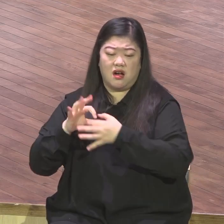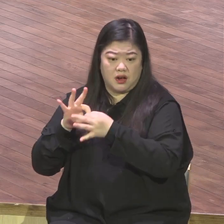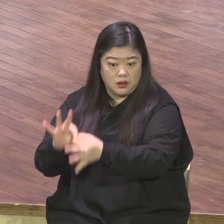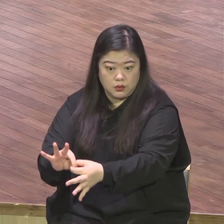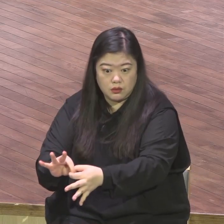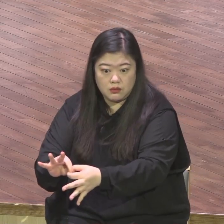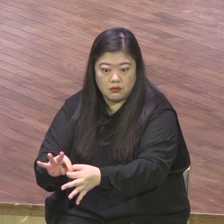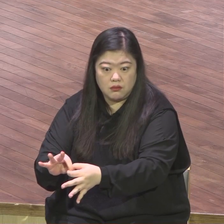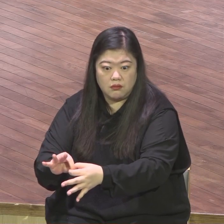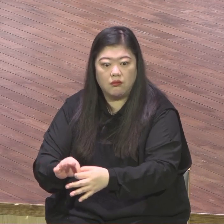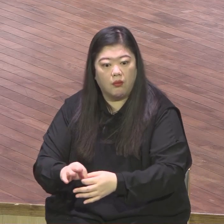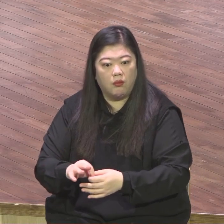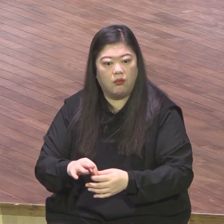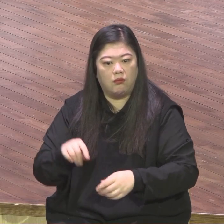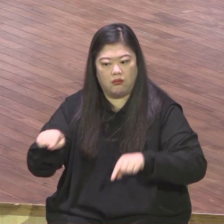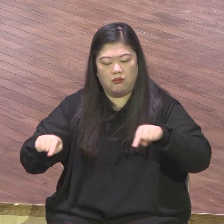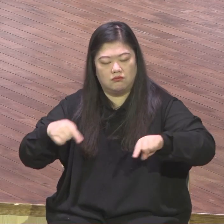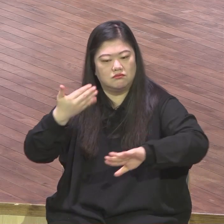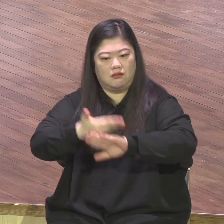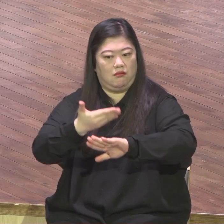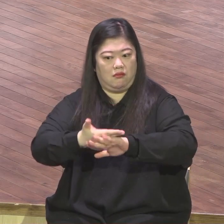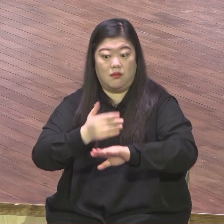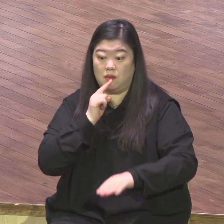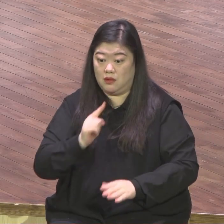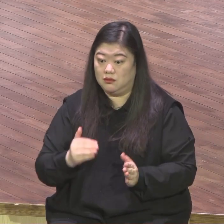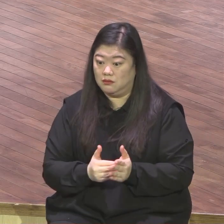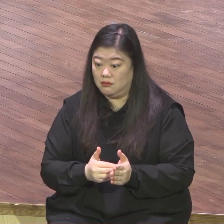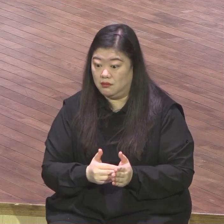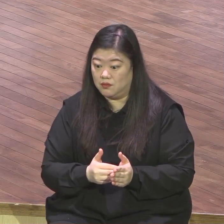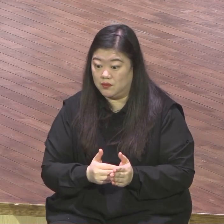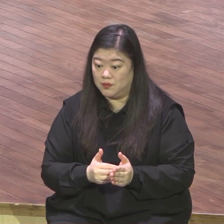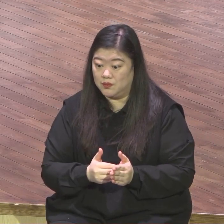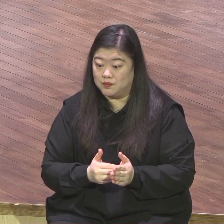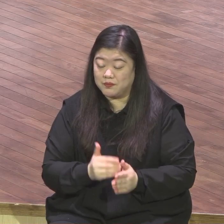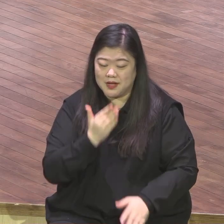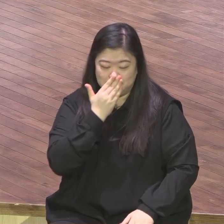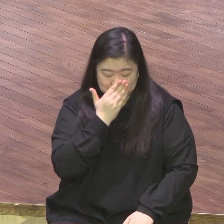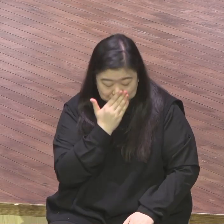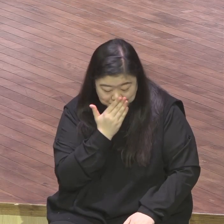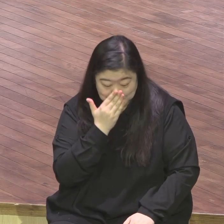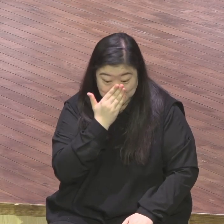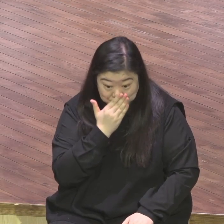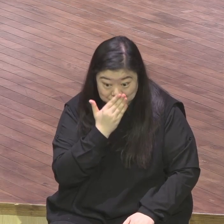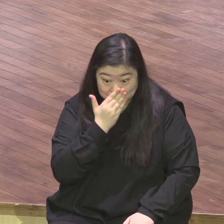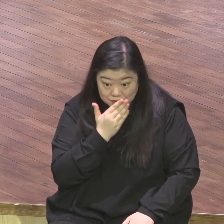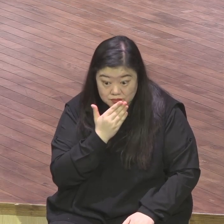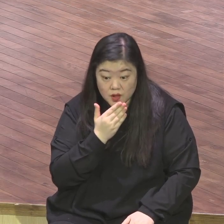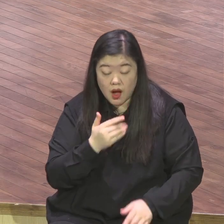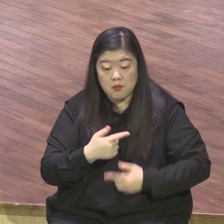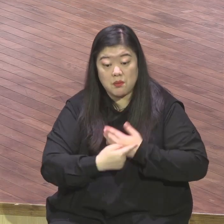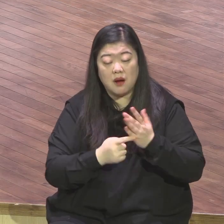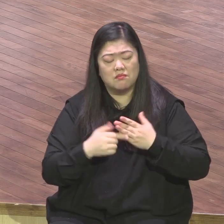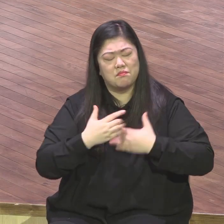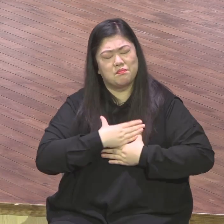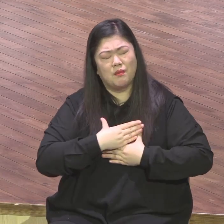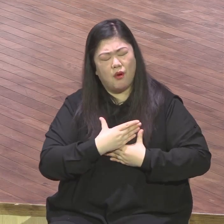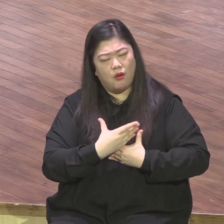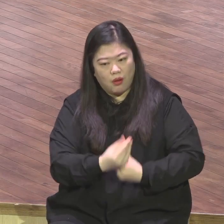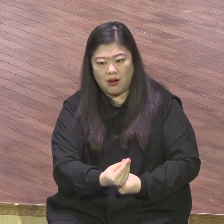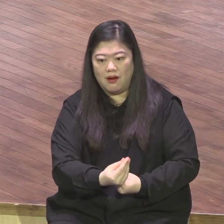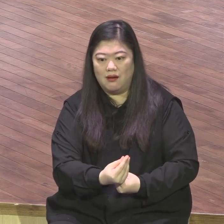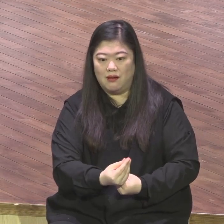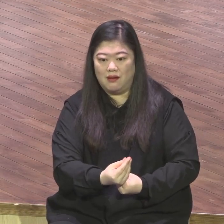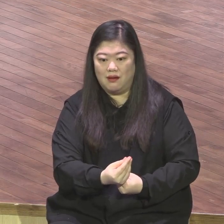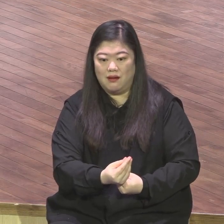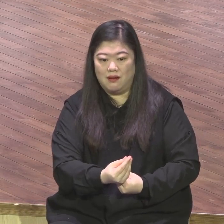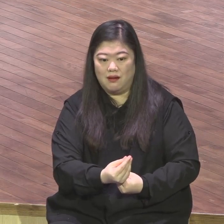있다 그랬어요. 겸손한 사람 늘 평안합니다. 그런데 겸손하지 않는 교만한